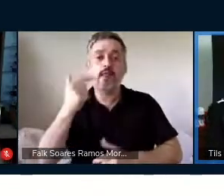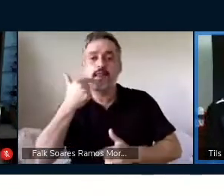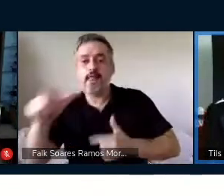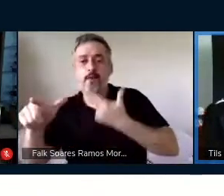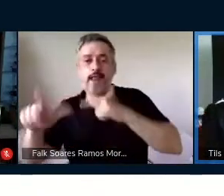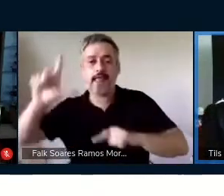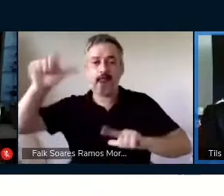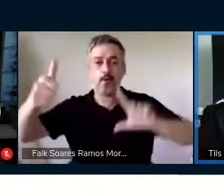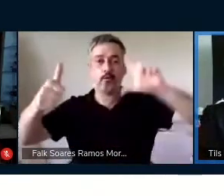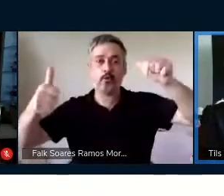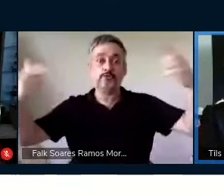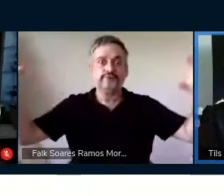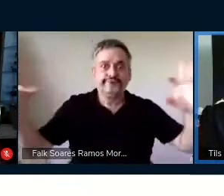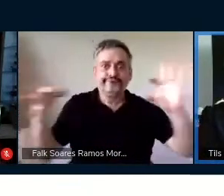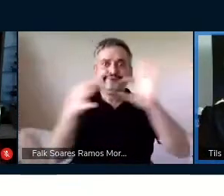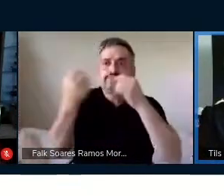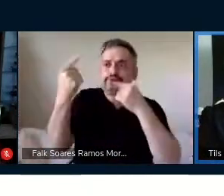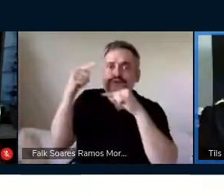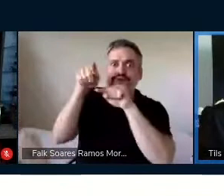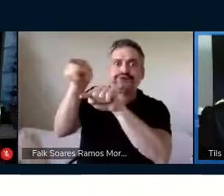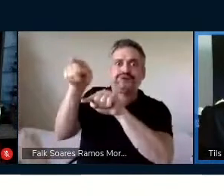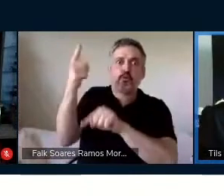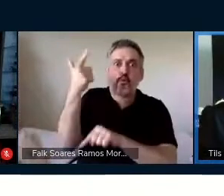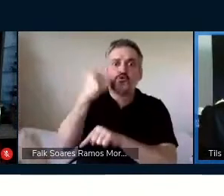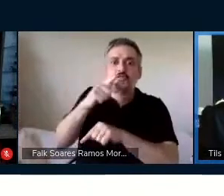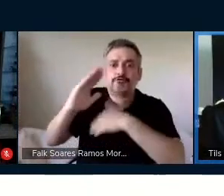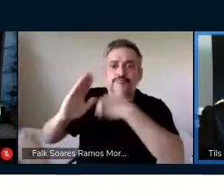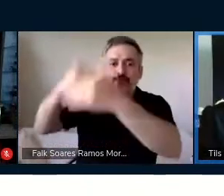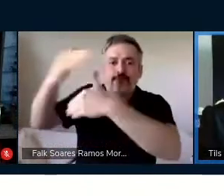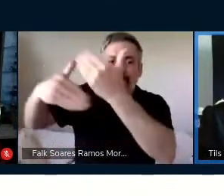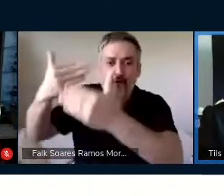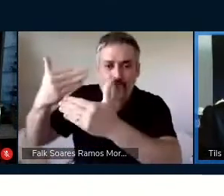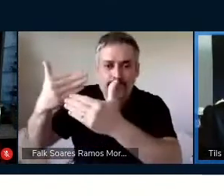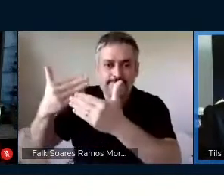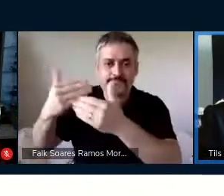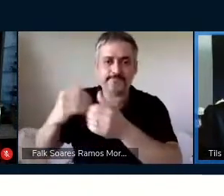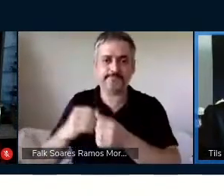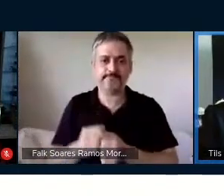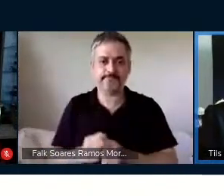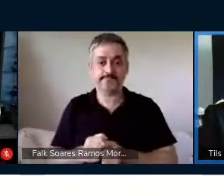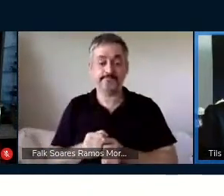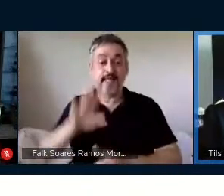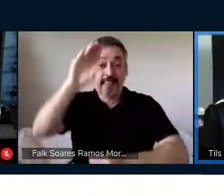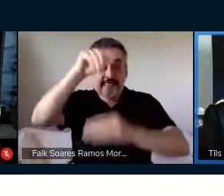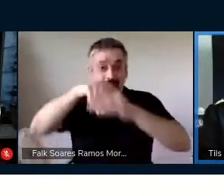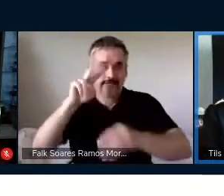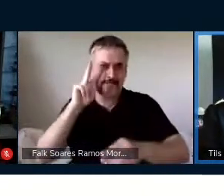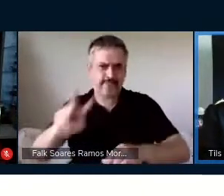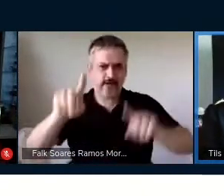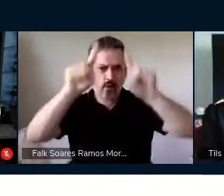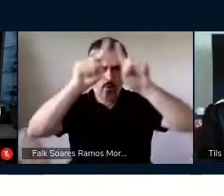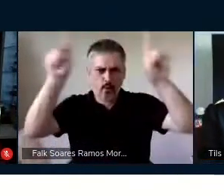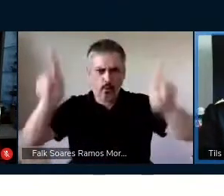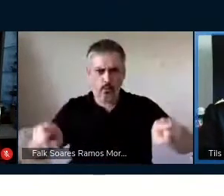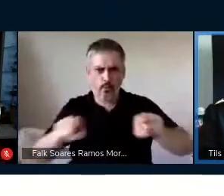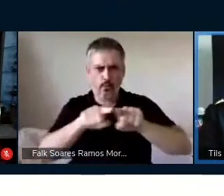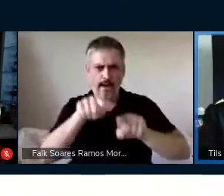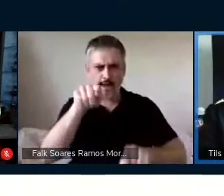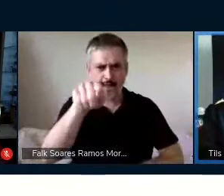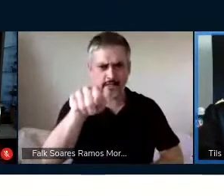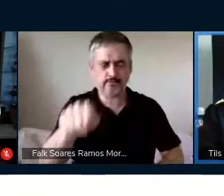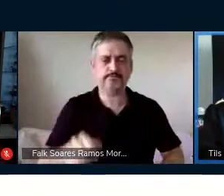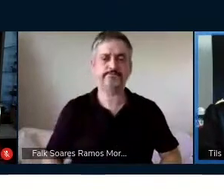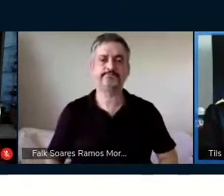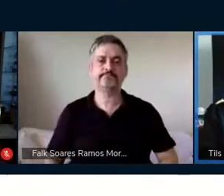fazer corresponder línguas entre si requer um panorama funcional de movimento. E aqui